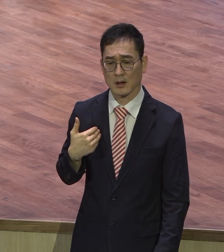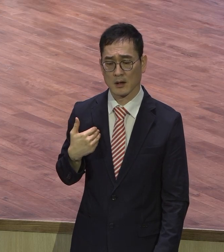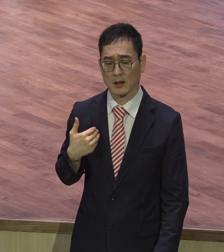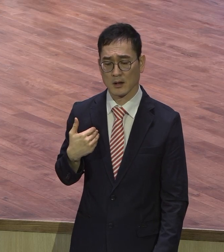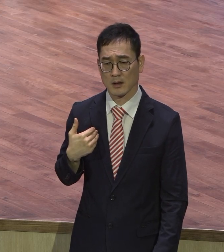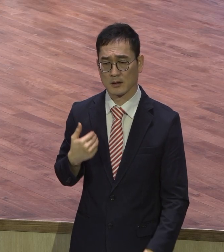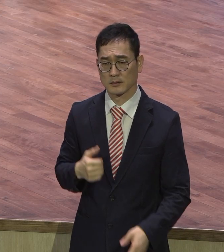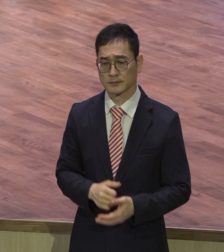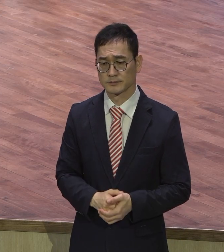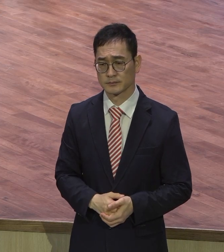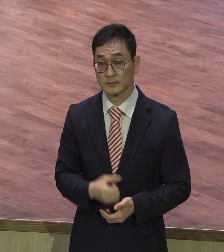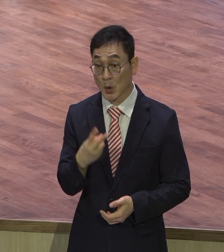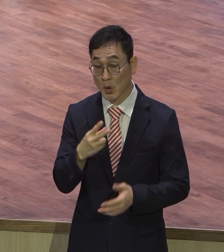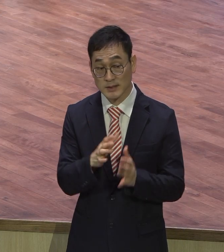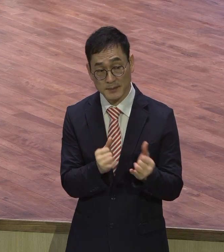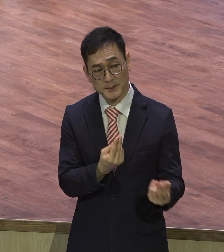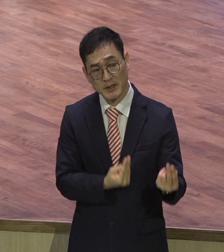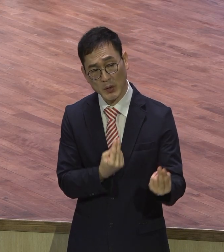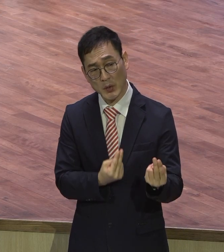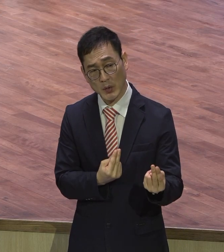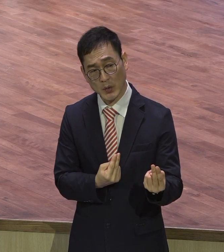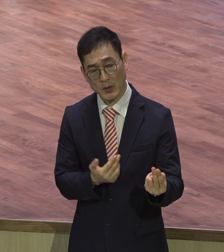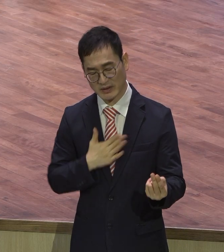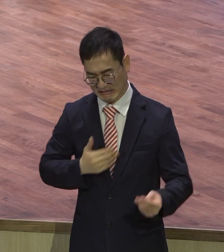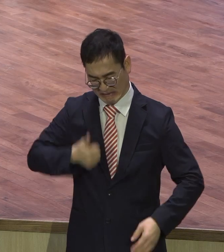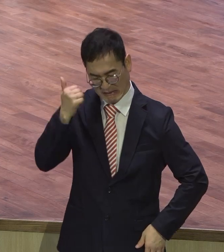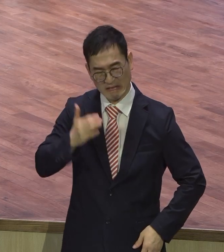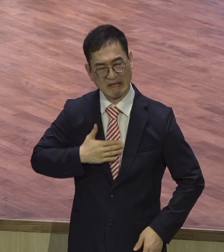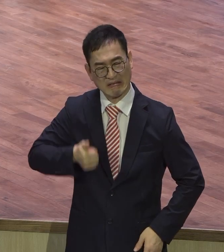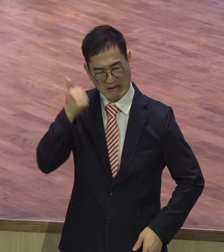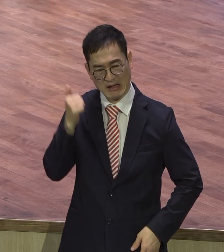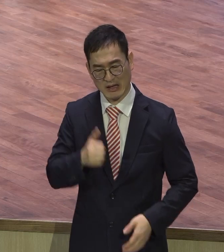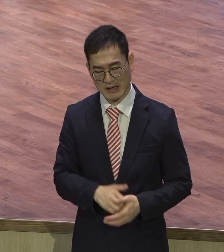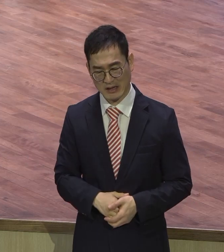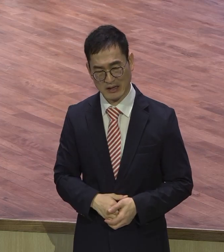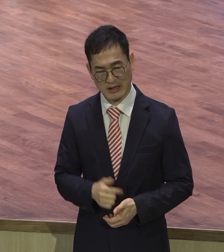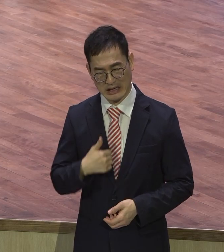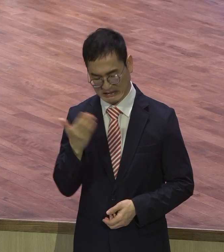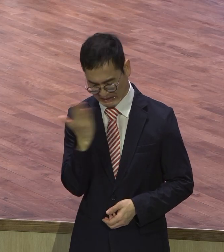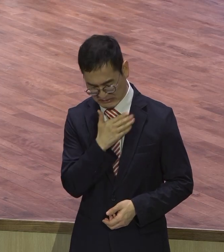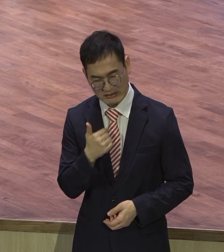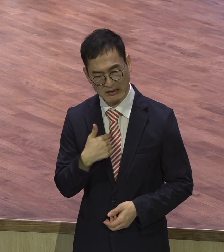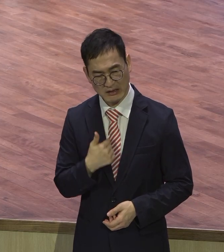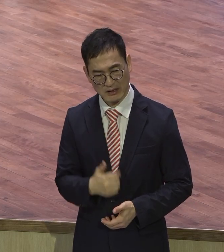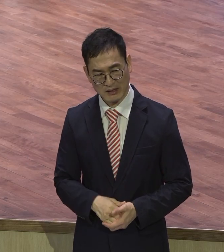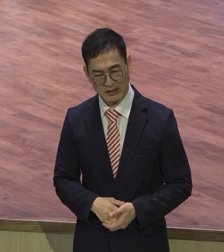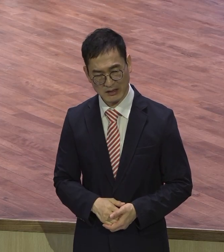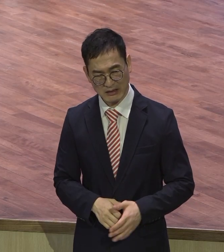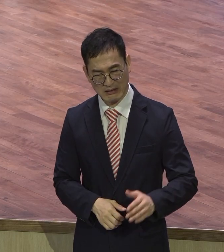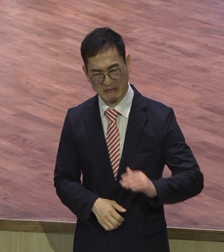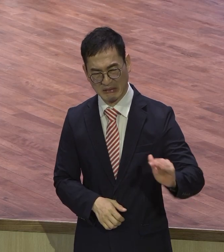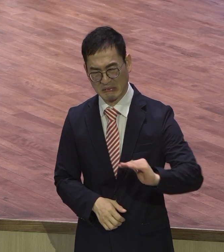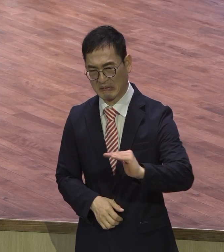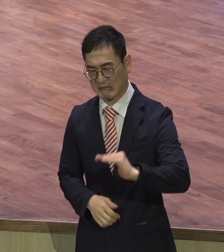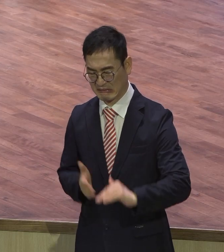난 너보다 나아. 너보다 더 착해. 난 너보다 더 깨끗해. 이런